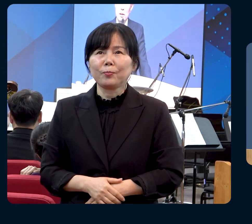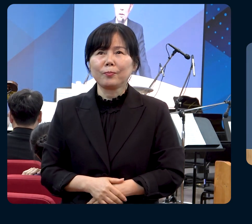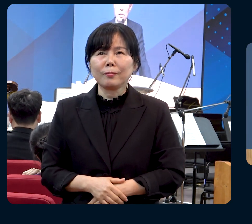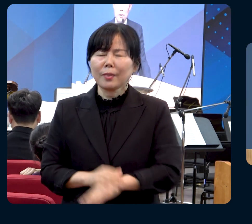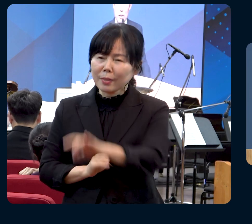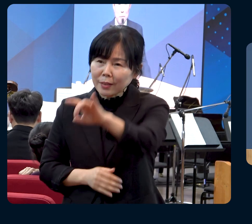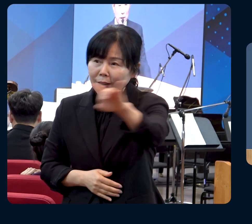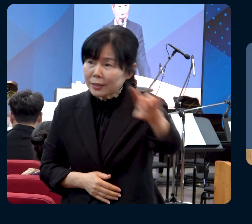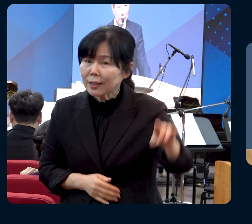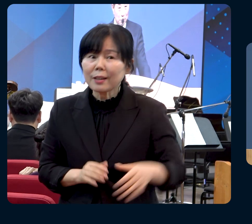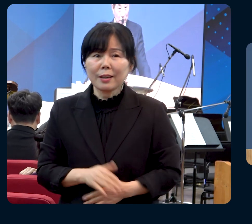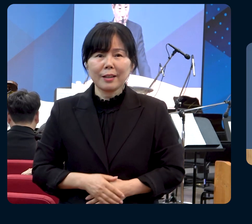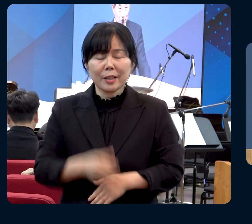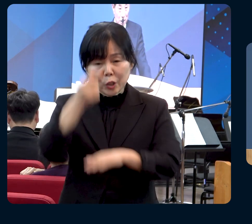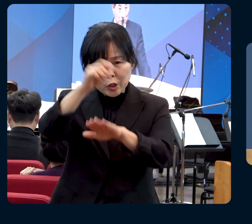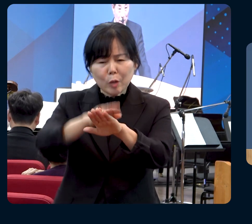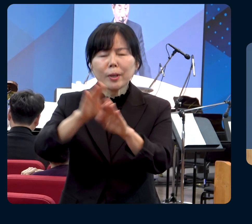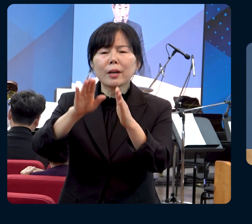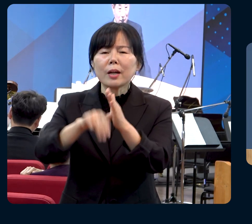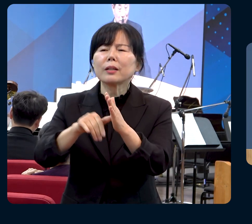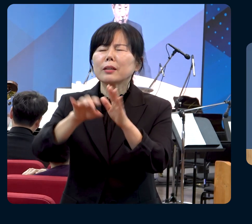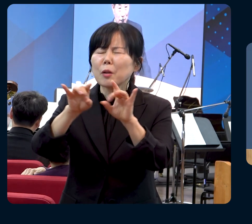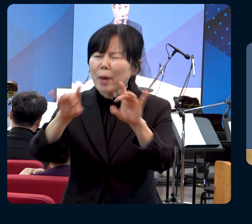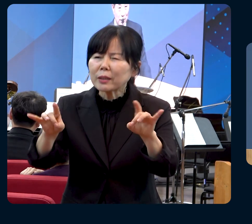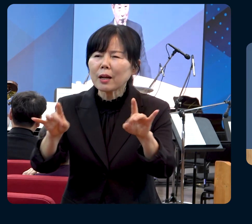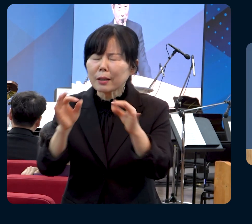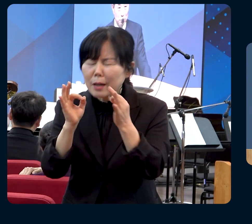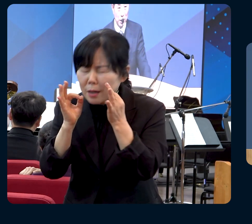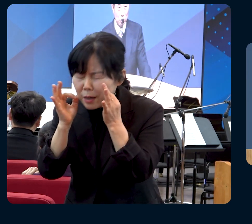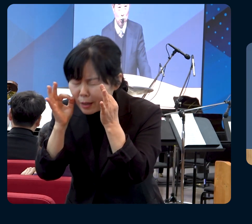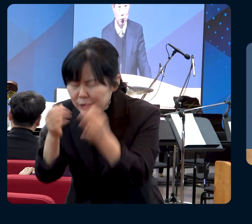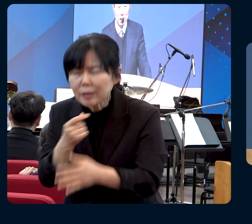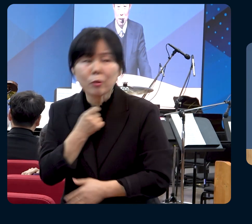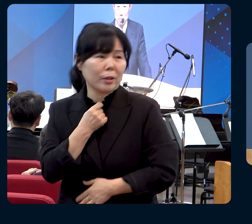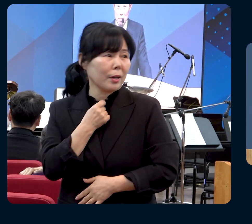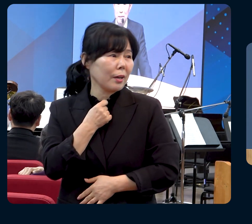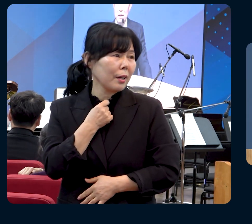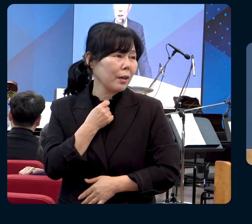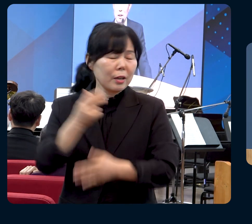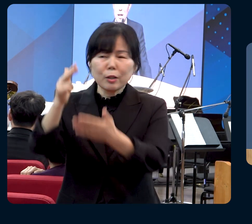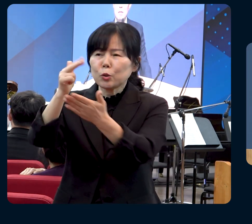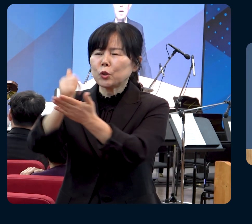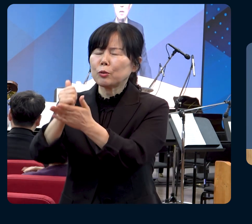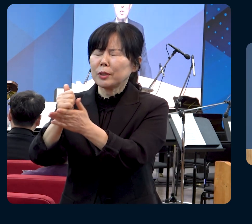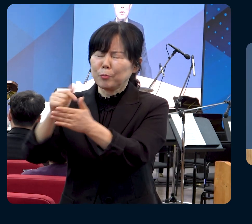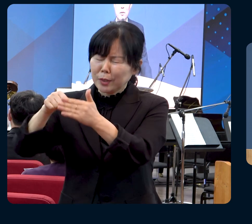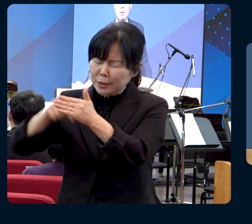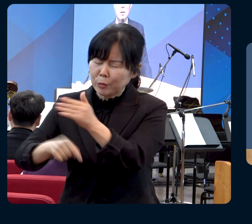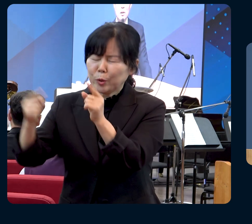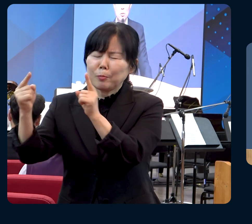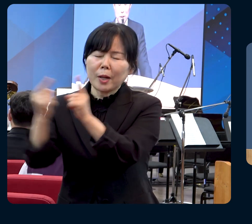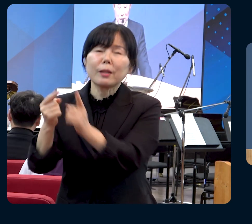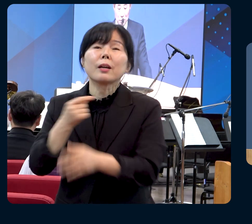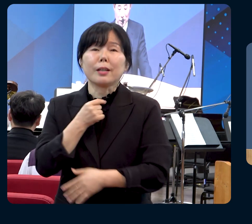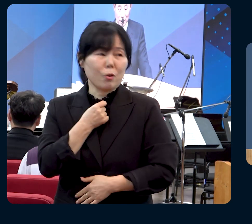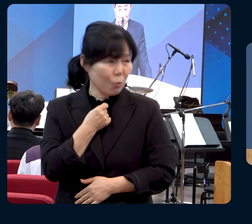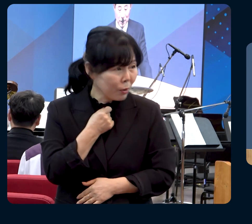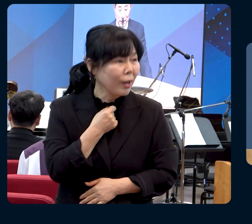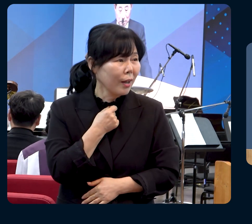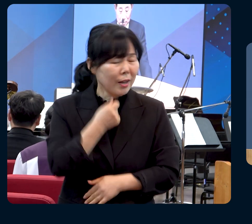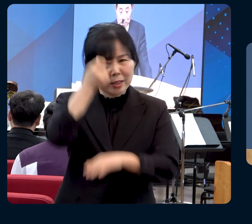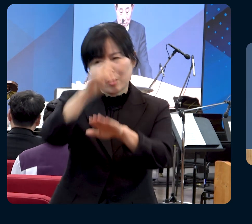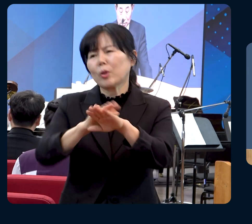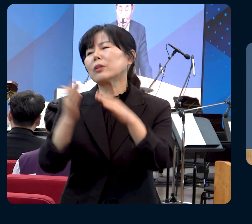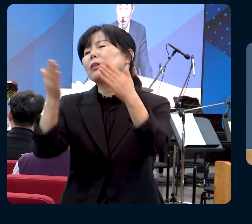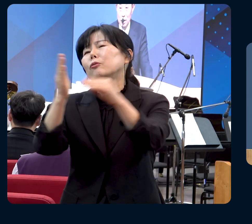우리는 예배를 할 때마다 그런 예배를 갈망합니다. 특별히 주님을 깊이 만나기를 갈망하면서 우리는 예배를